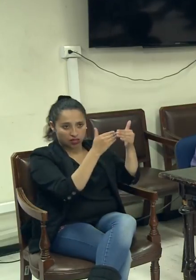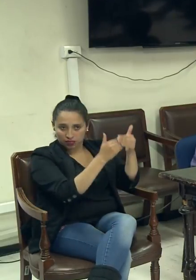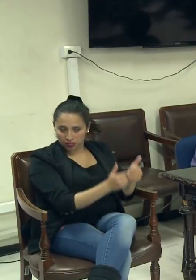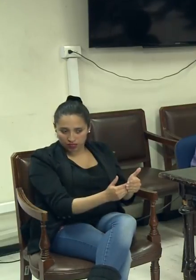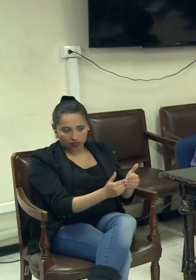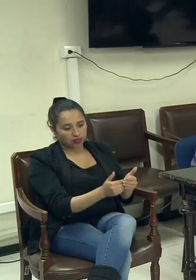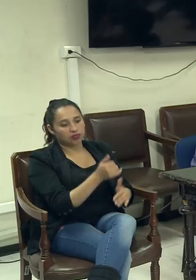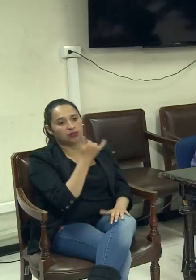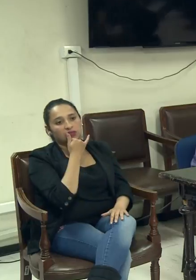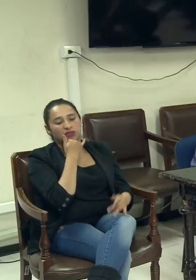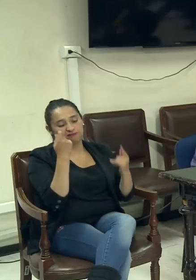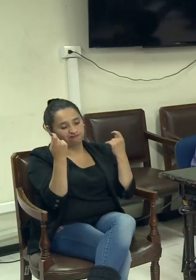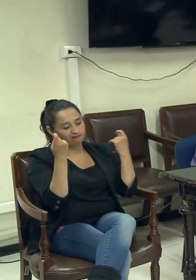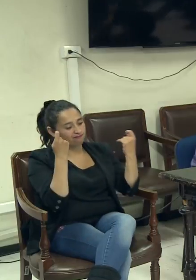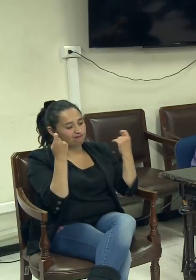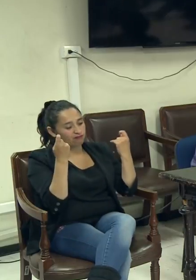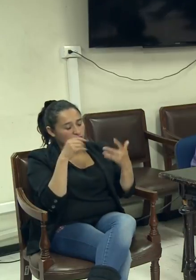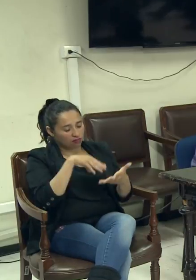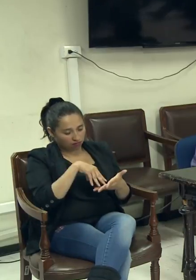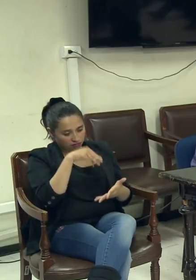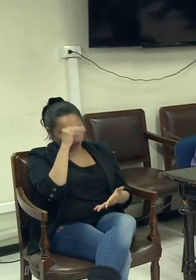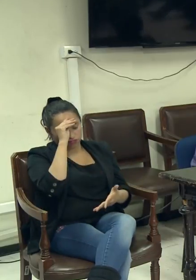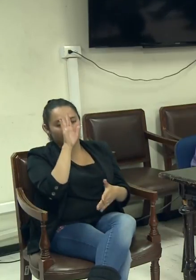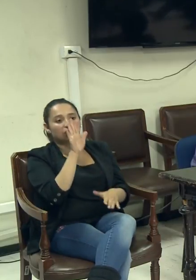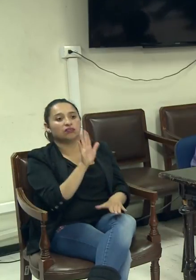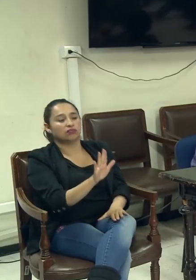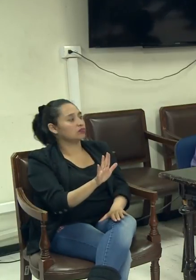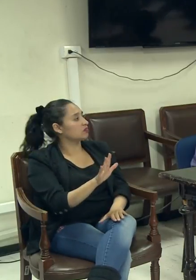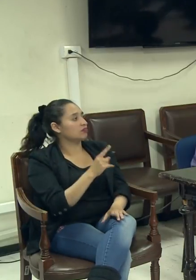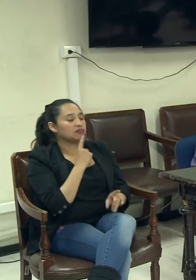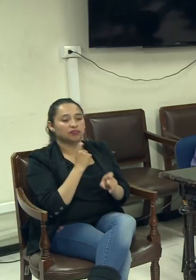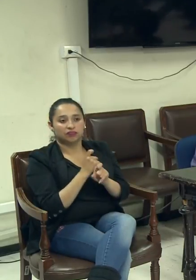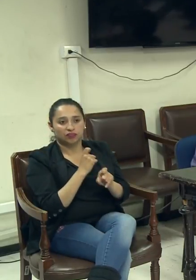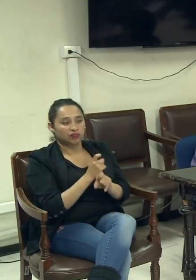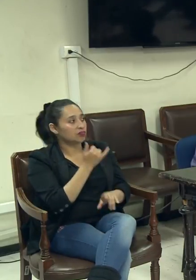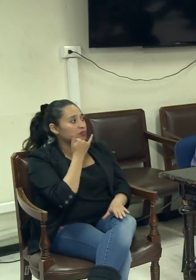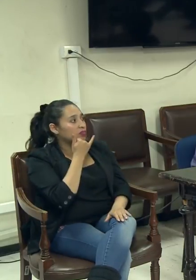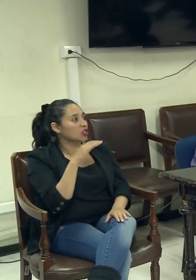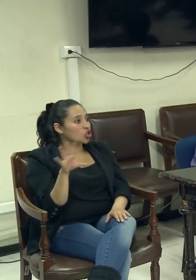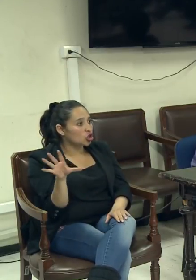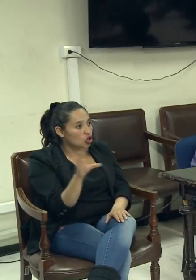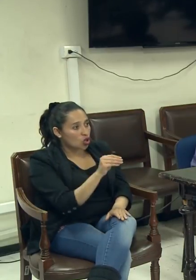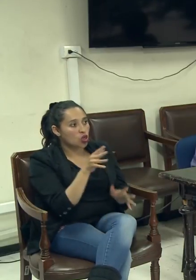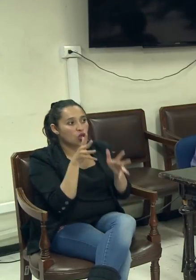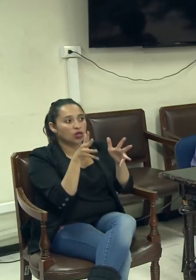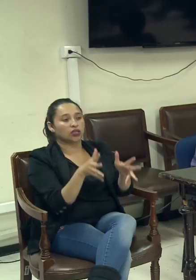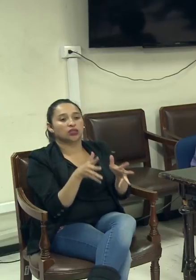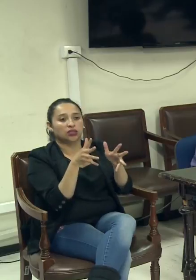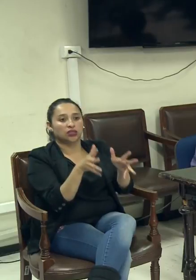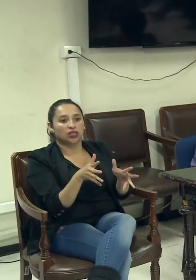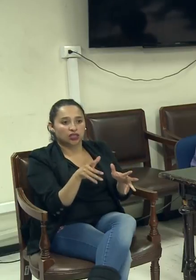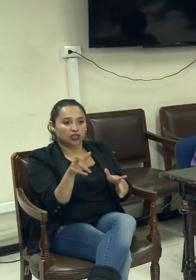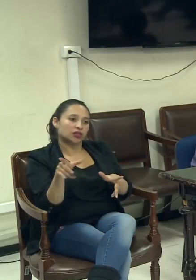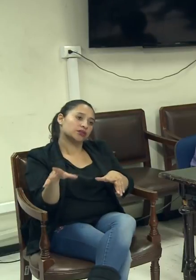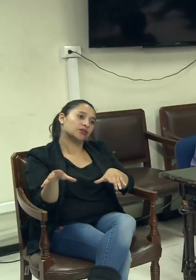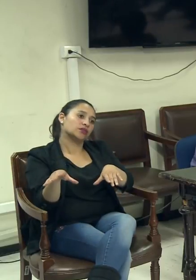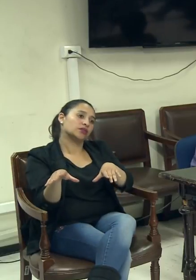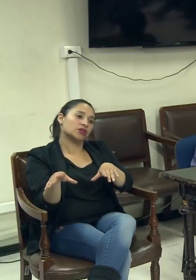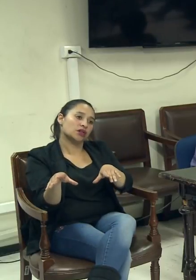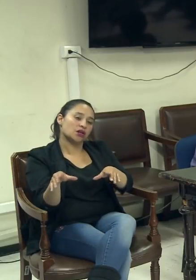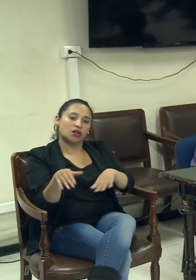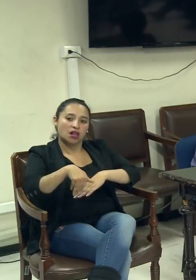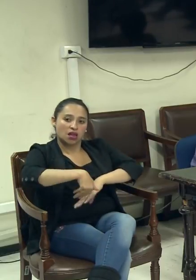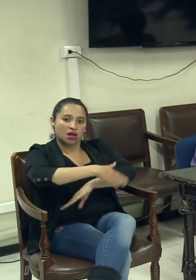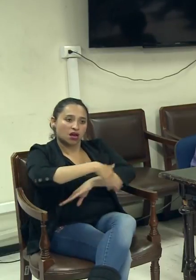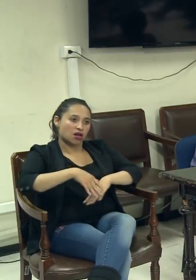logras contener debido al aprendizaje, porque todo enseña, que recibimos de la calle, es que